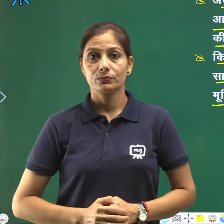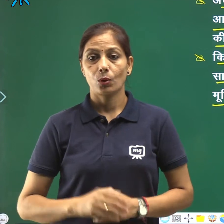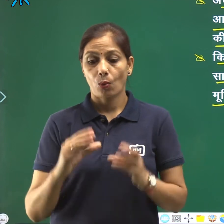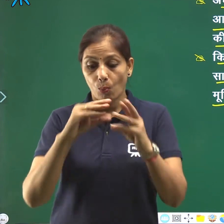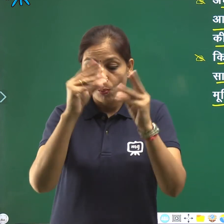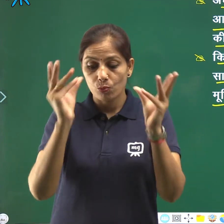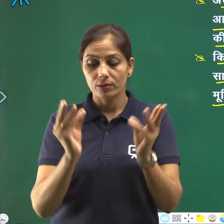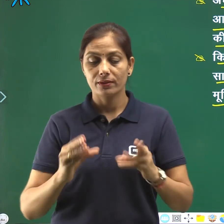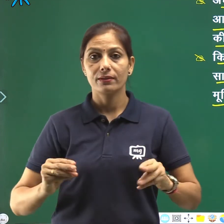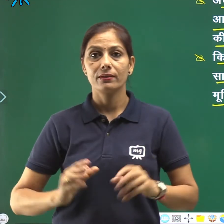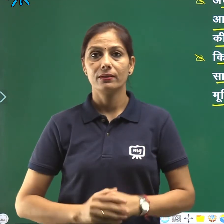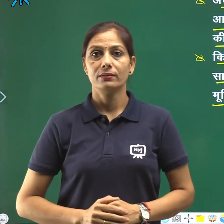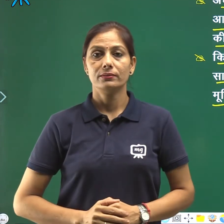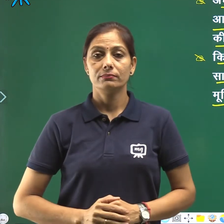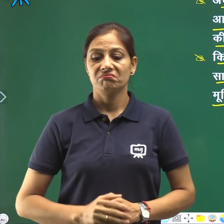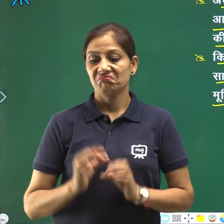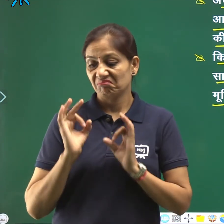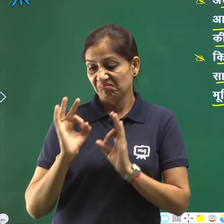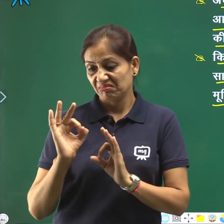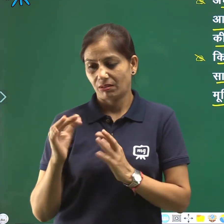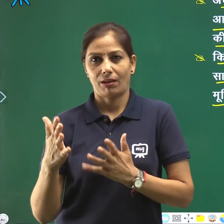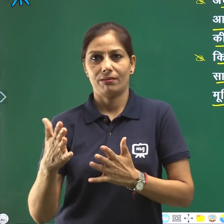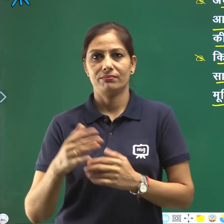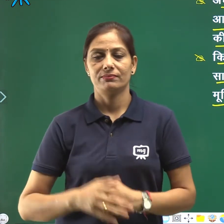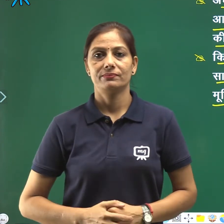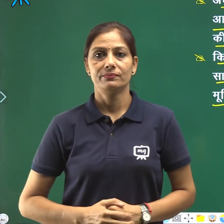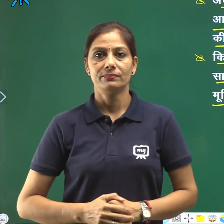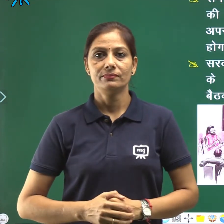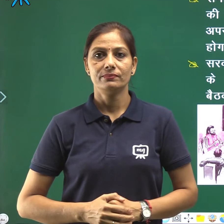मूर्ति अच्छी नहीं लग रही थी।